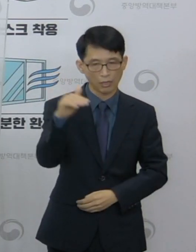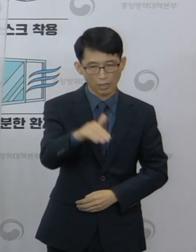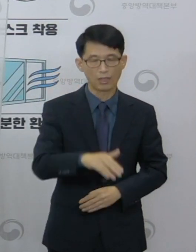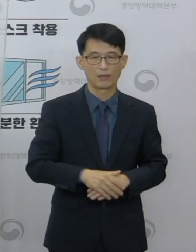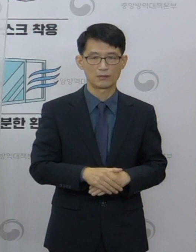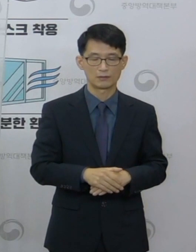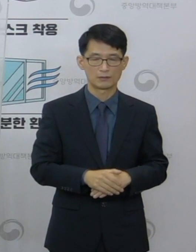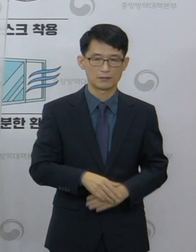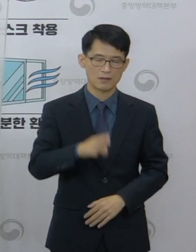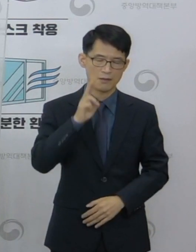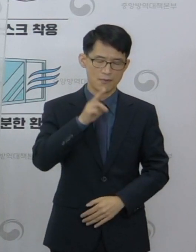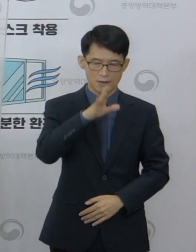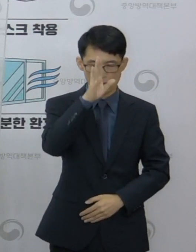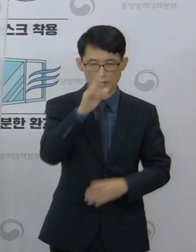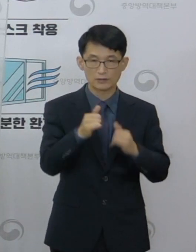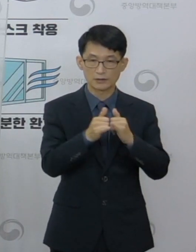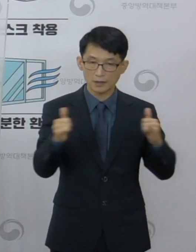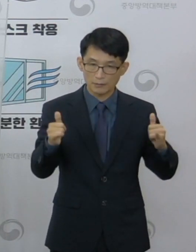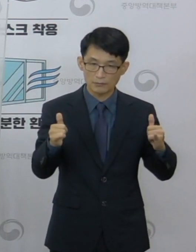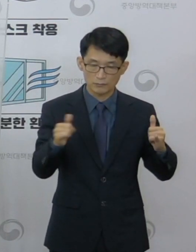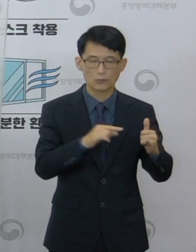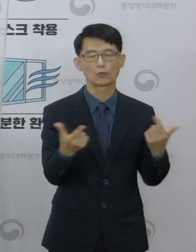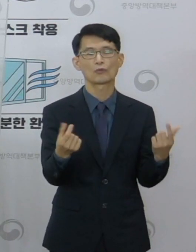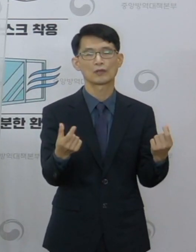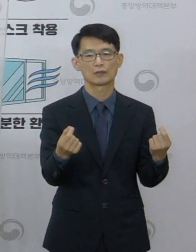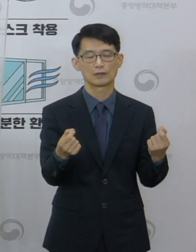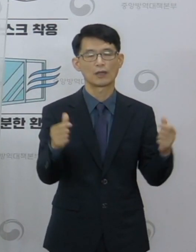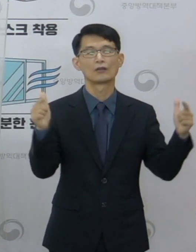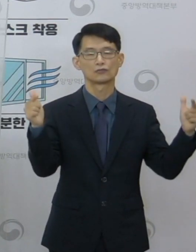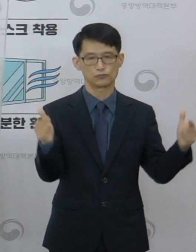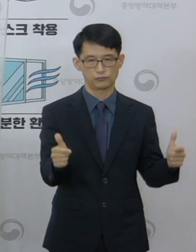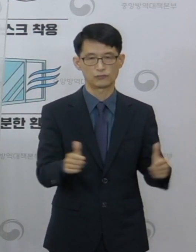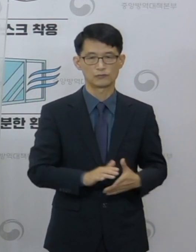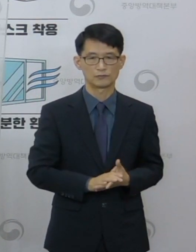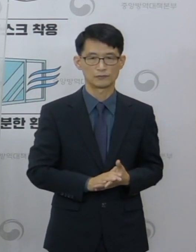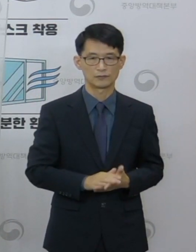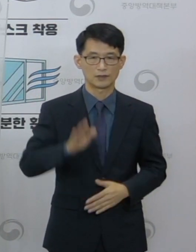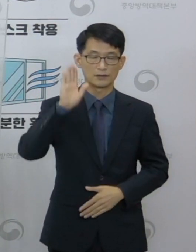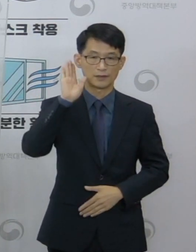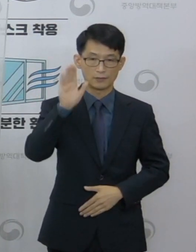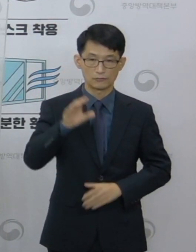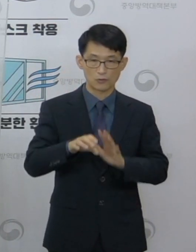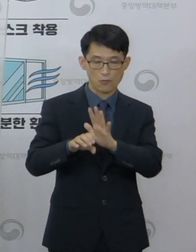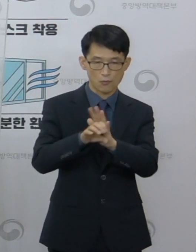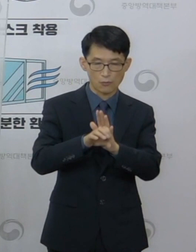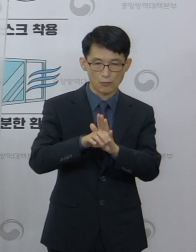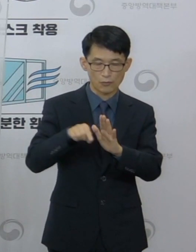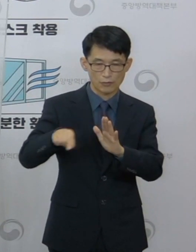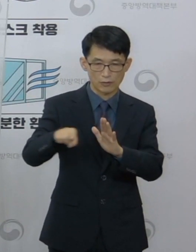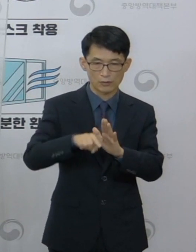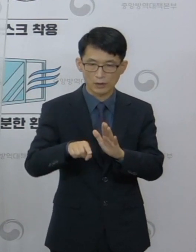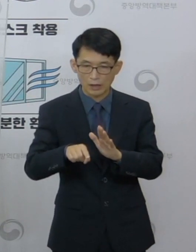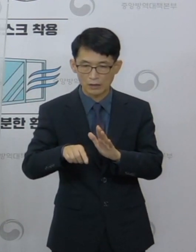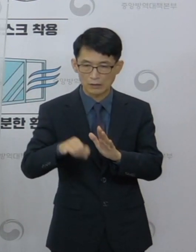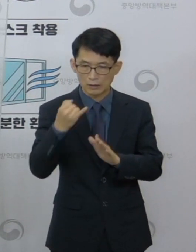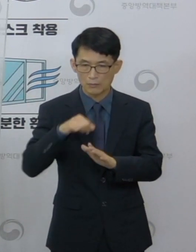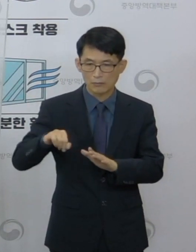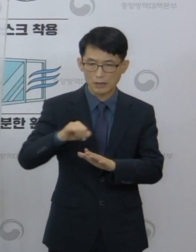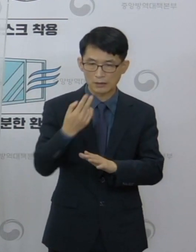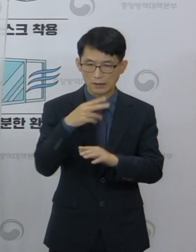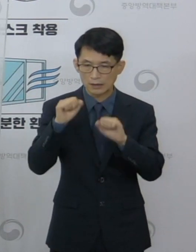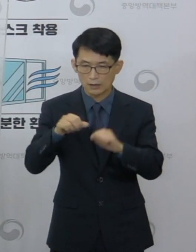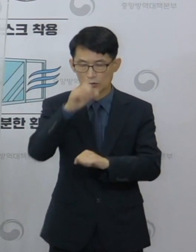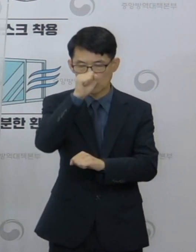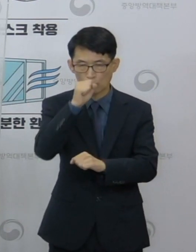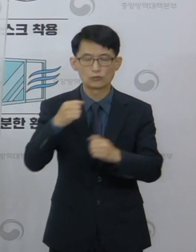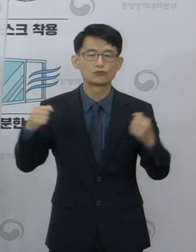중증 규모도 마찬가지입니다 다만 앞으로 코로나 에 유리한 동절기 그리고 또